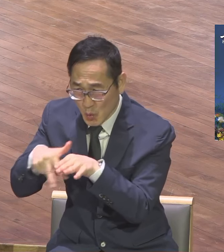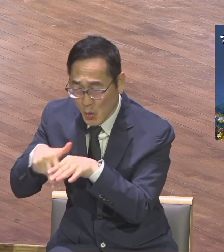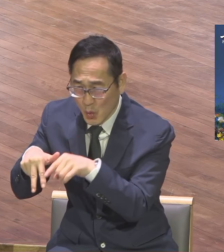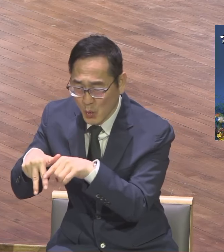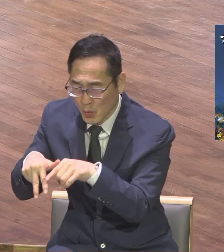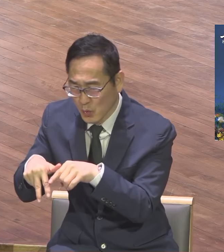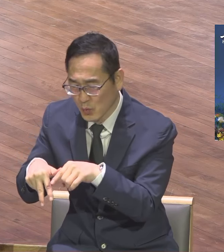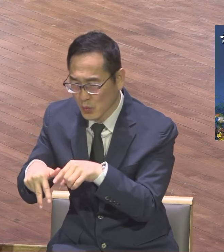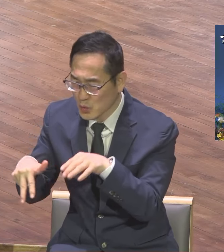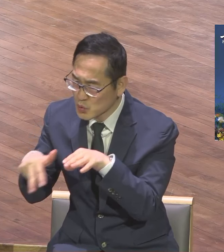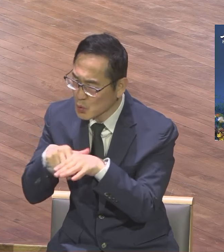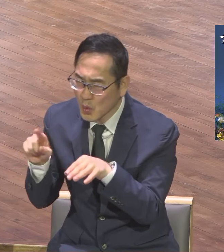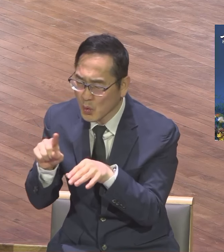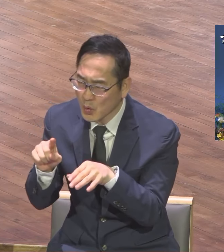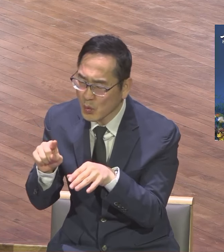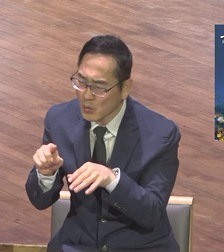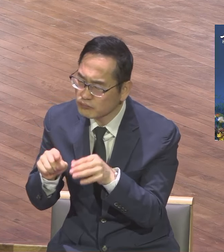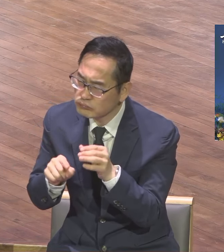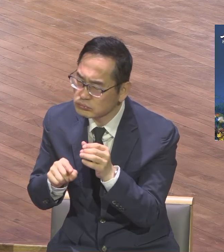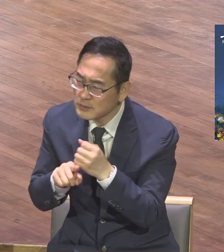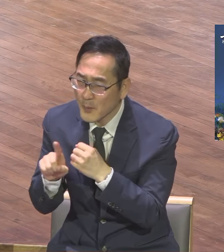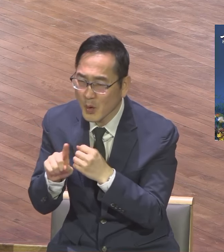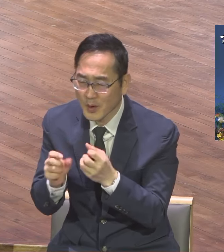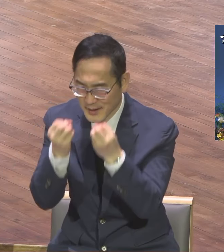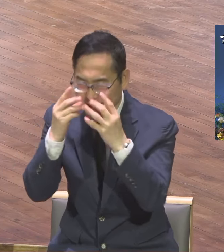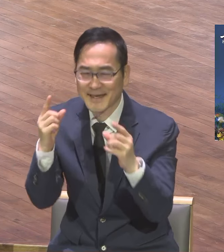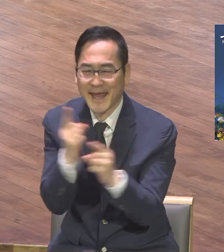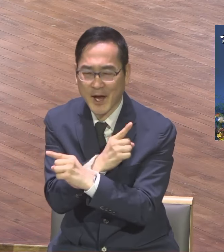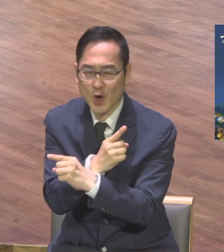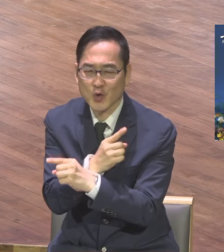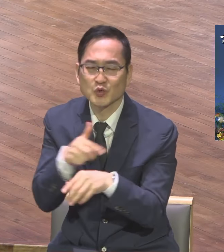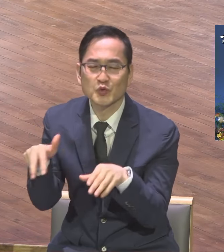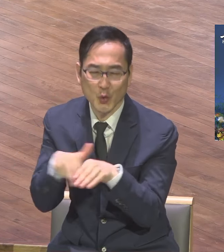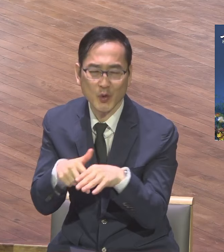그렇게 말할 수가 있는데 개혁이란 뜻이 무슨 말입니까?